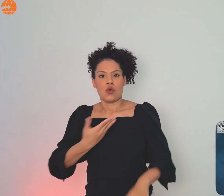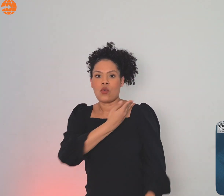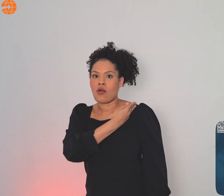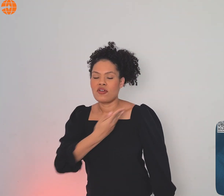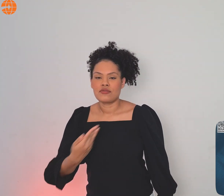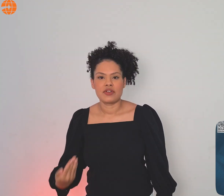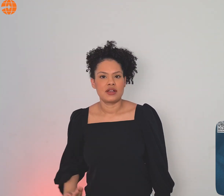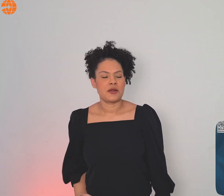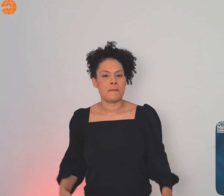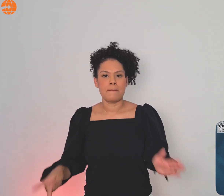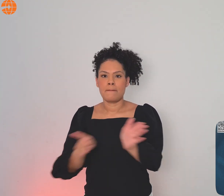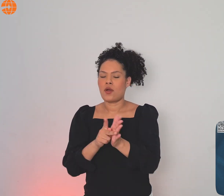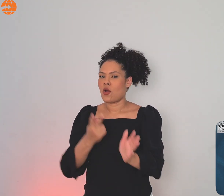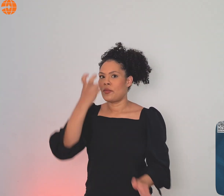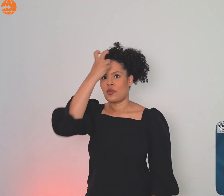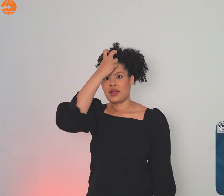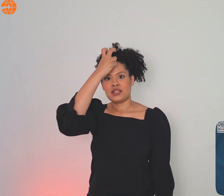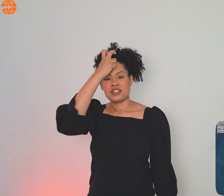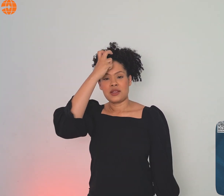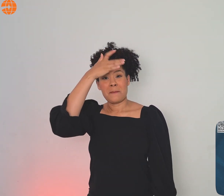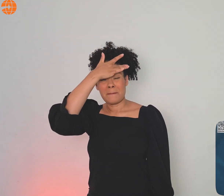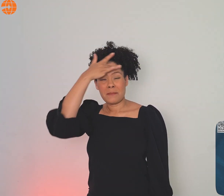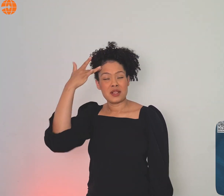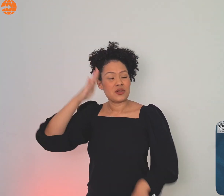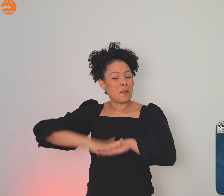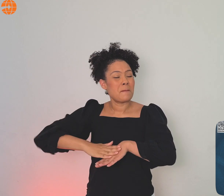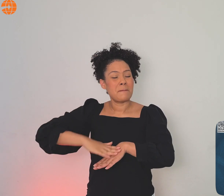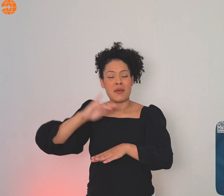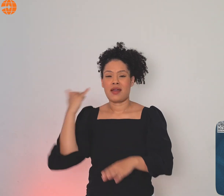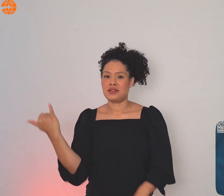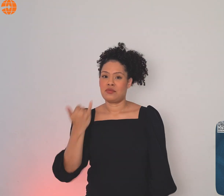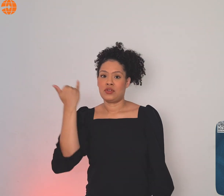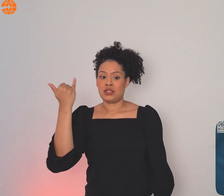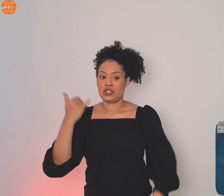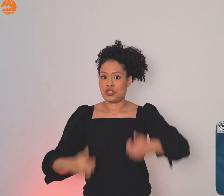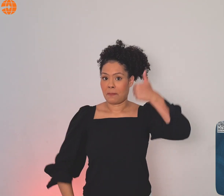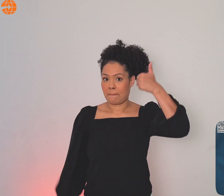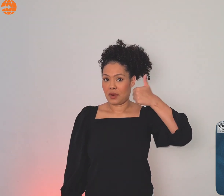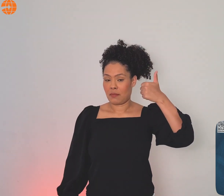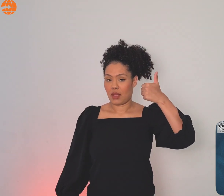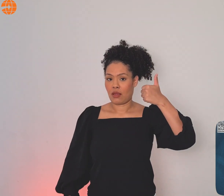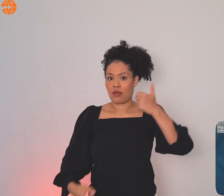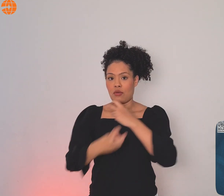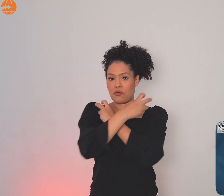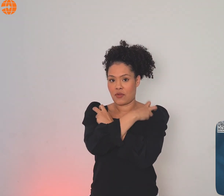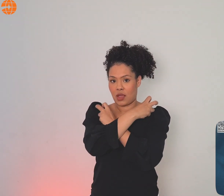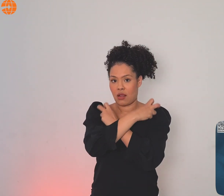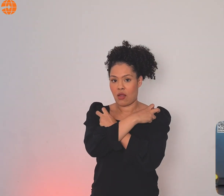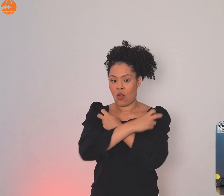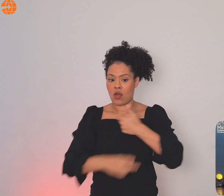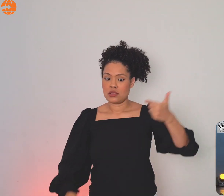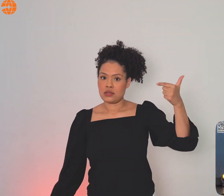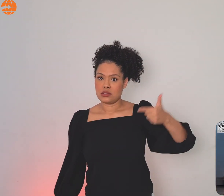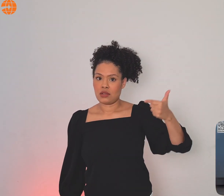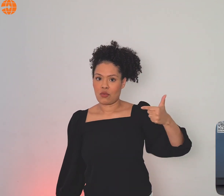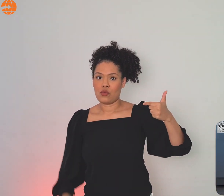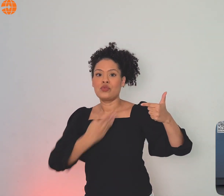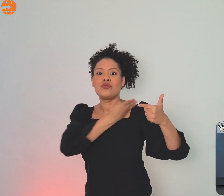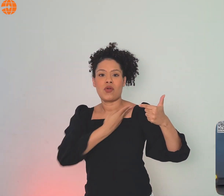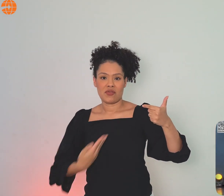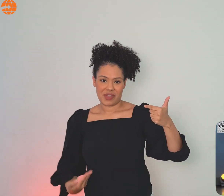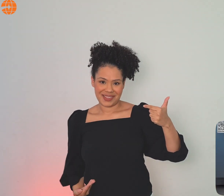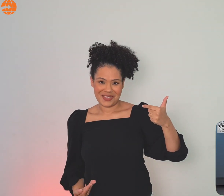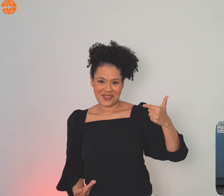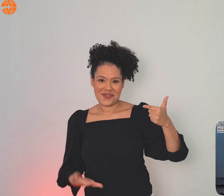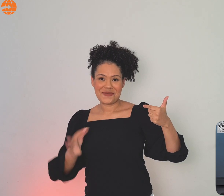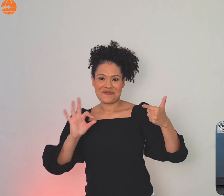a pessoa mais importante do Egito, depois do faraó. E aí, ele fez um plano